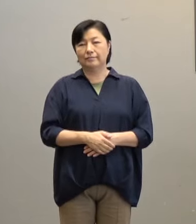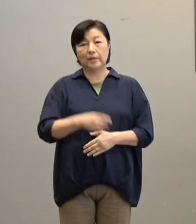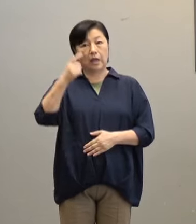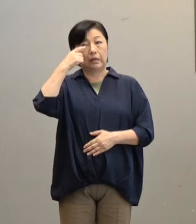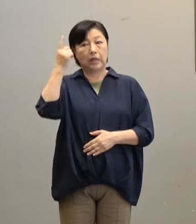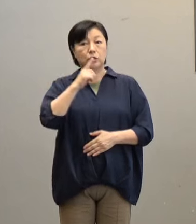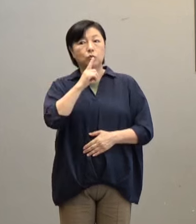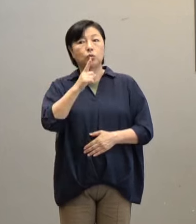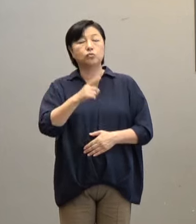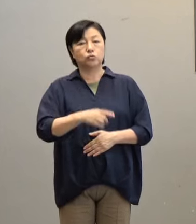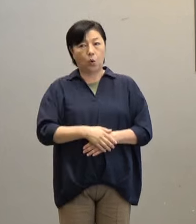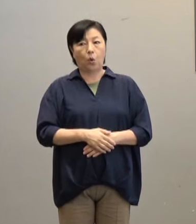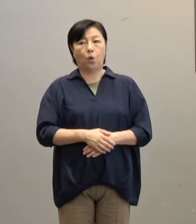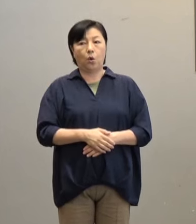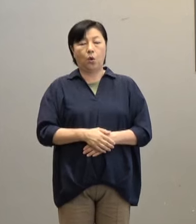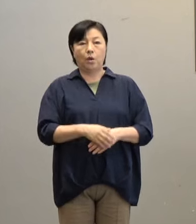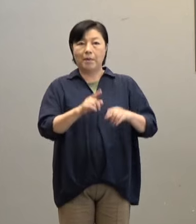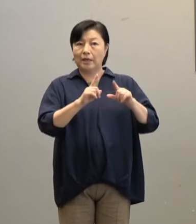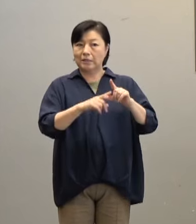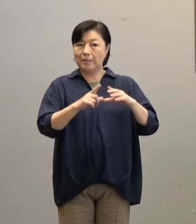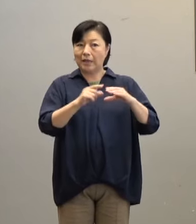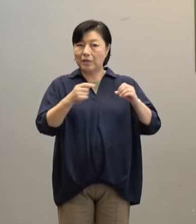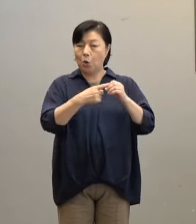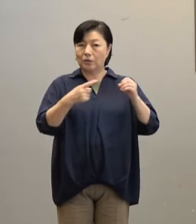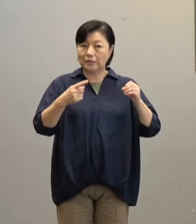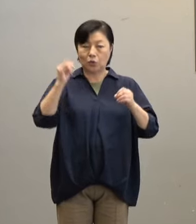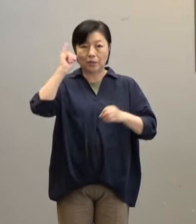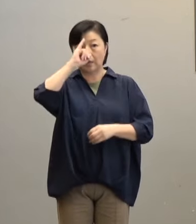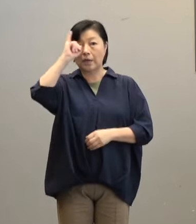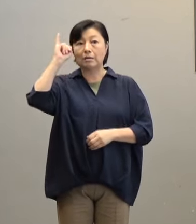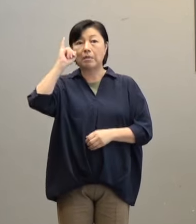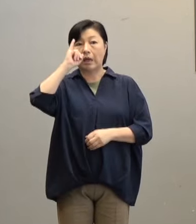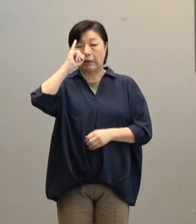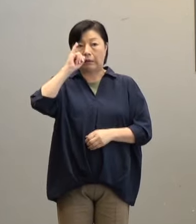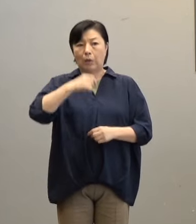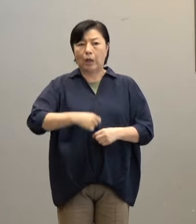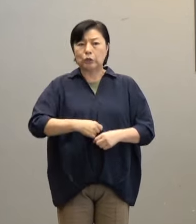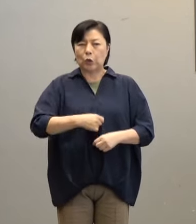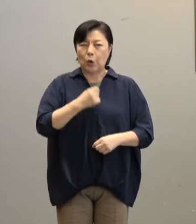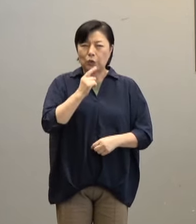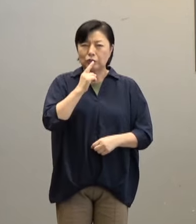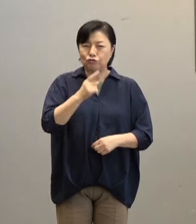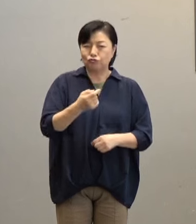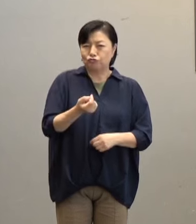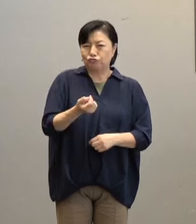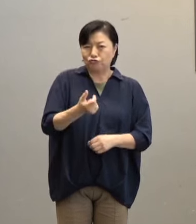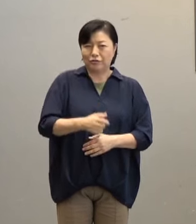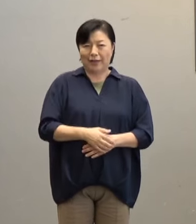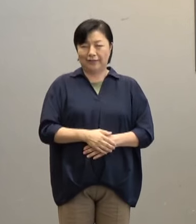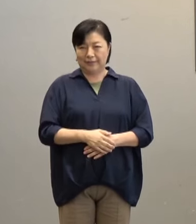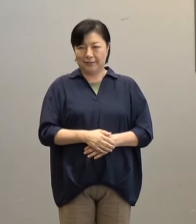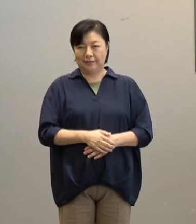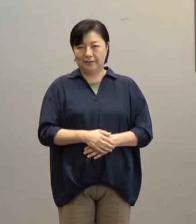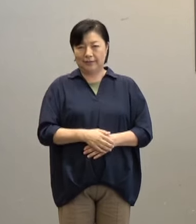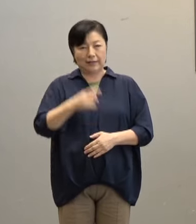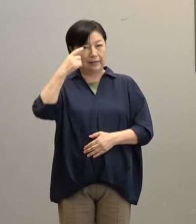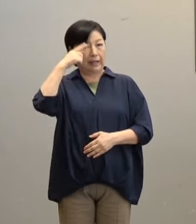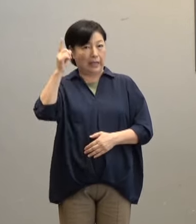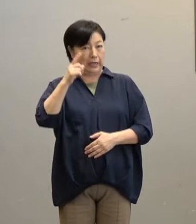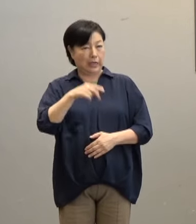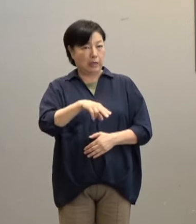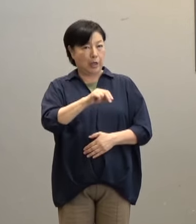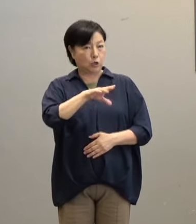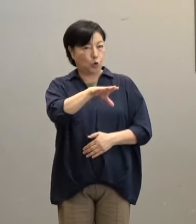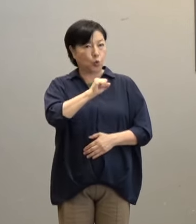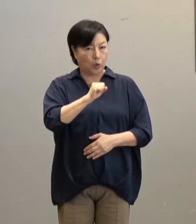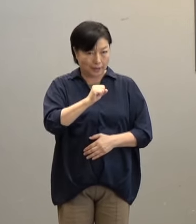梨というとどうしてもやっぱり千葉が日本一というイメージを持っている方は正直少ないのではないかというイメージもあるんですけれども、梨といえば鳥取というやっ